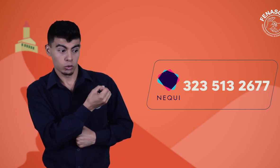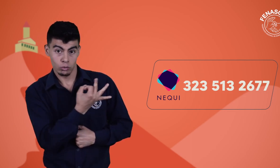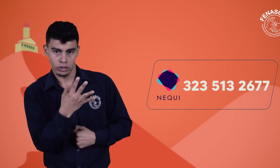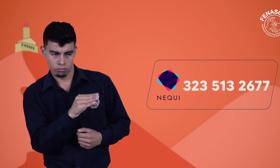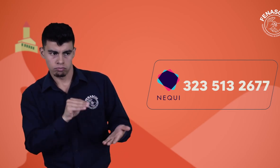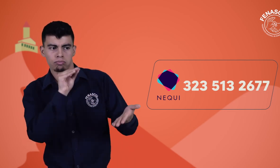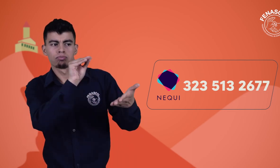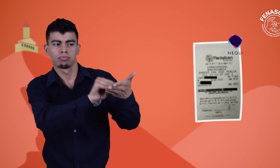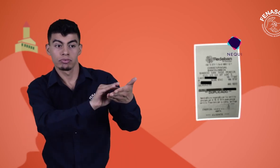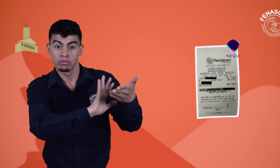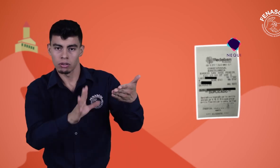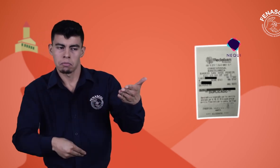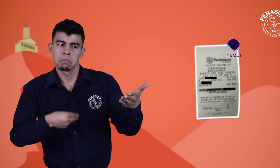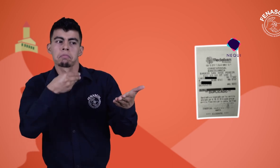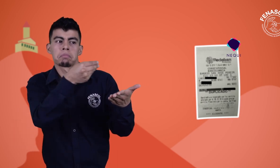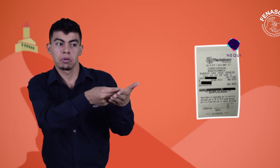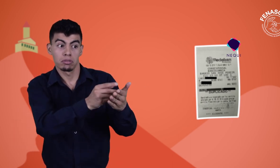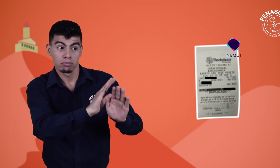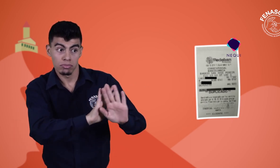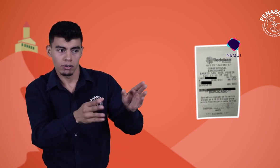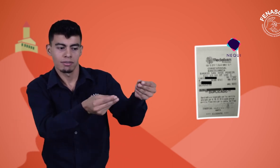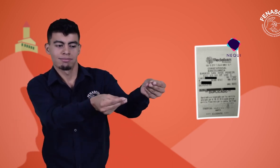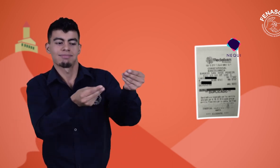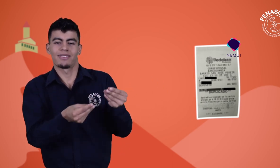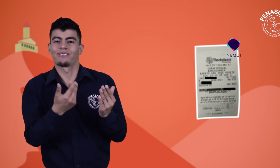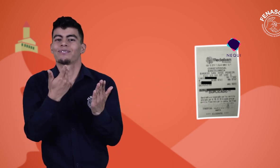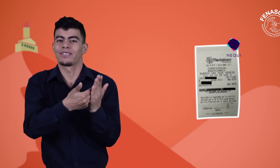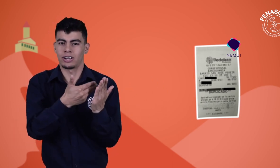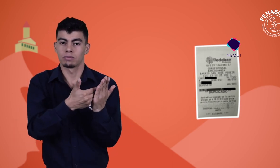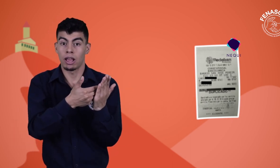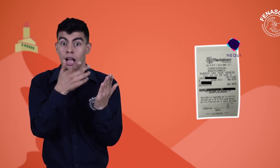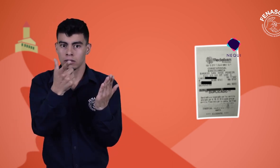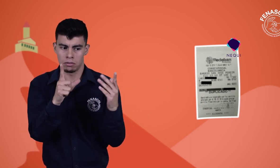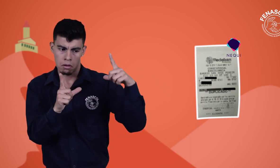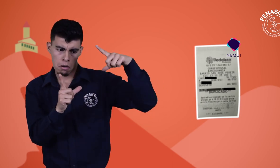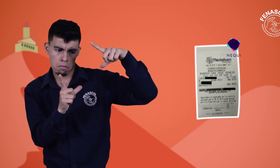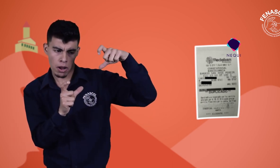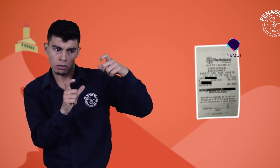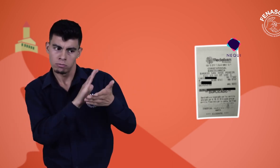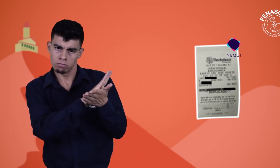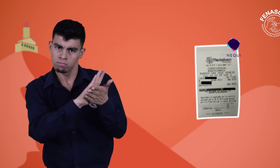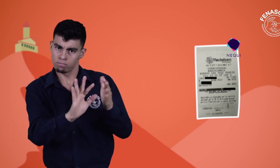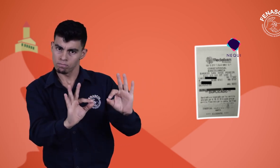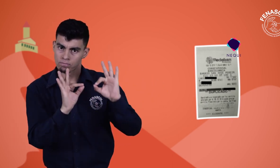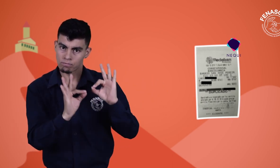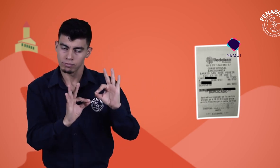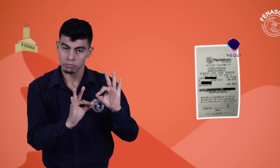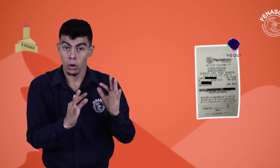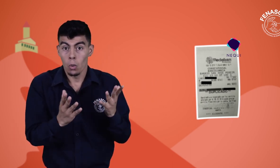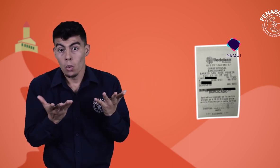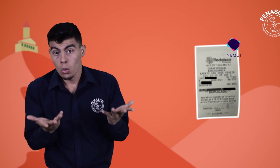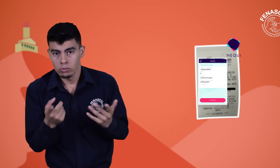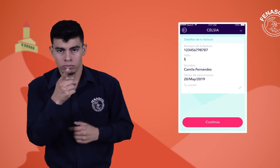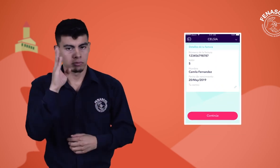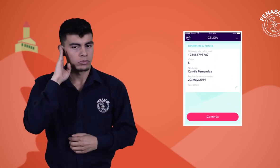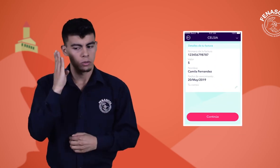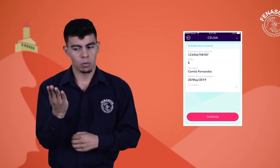tómale una foto Clara a la factura o si realizas la transferencia directamente por la